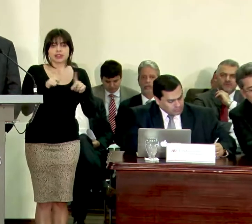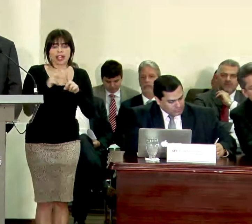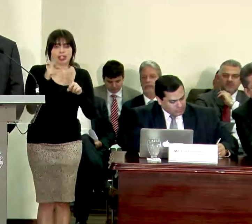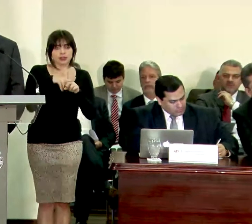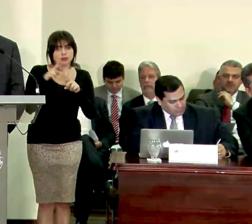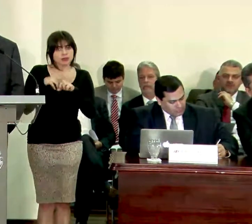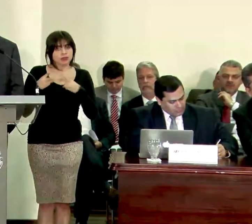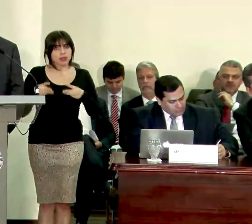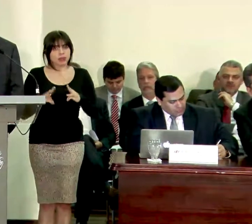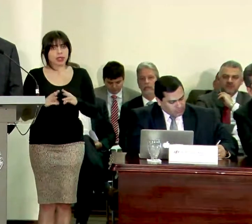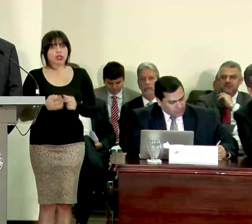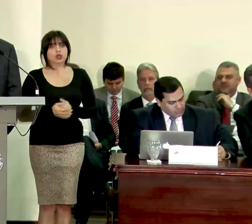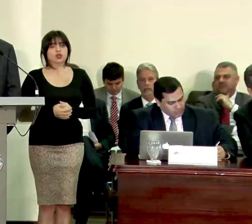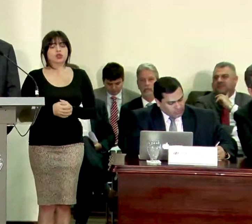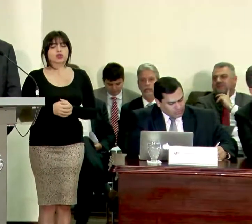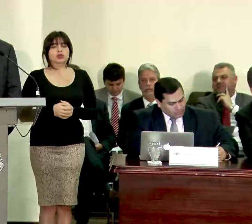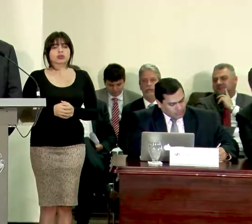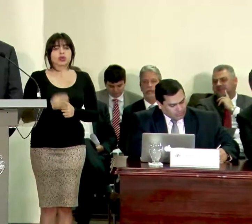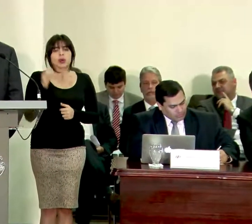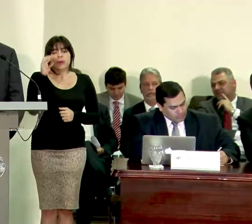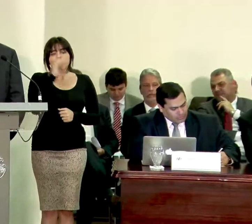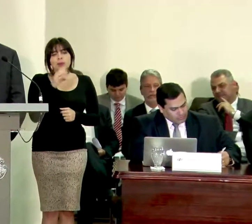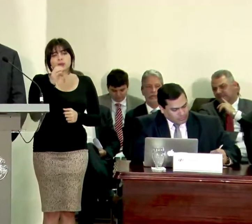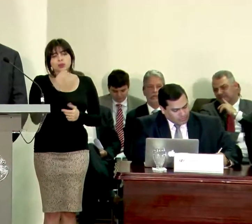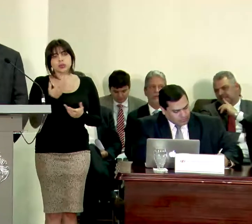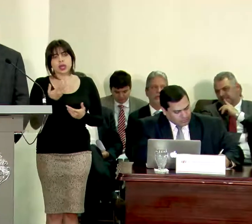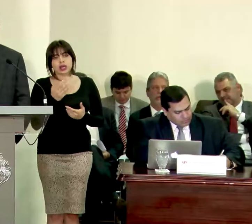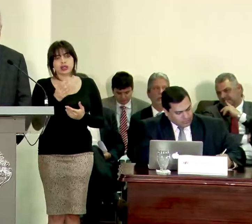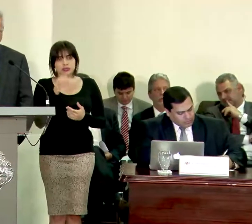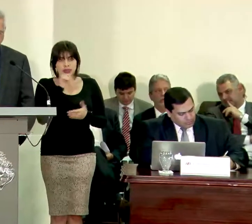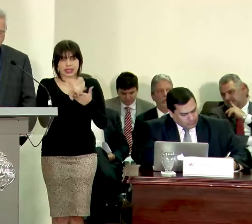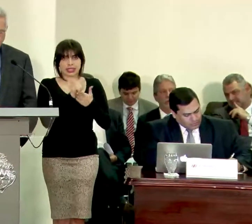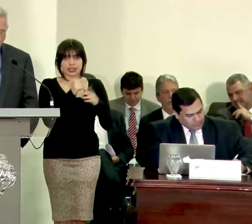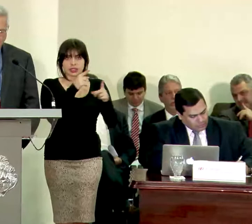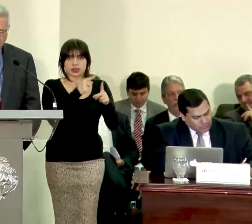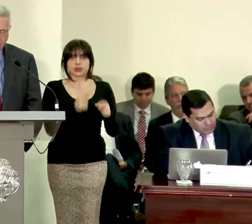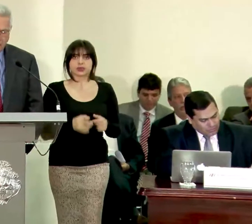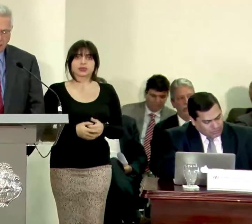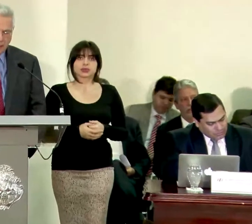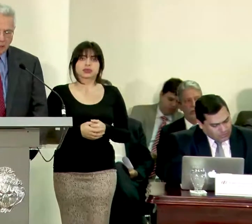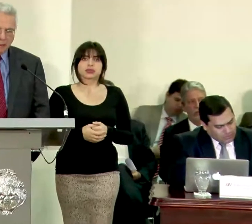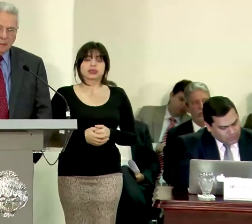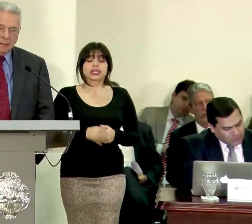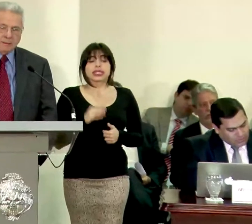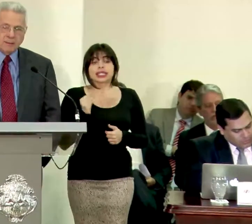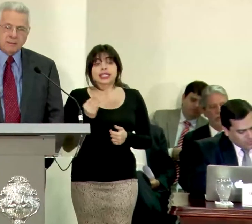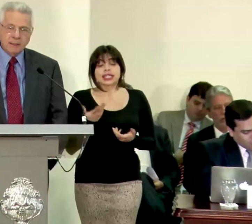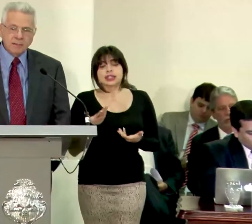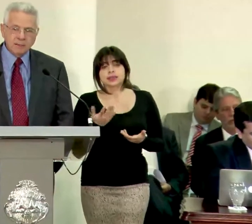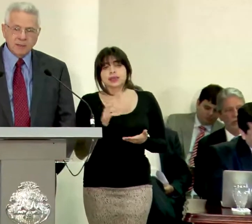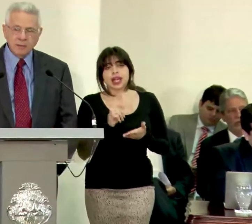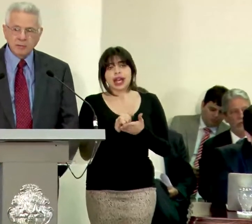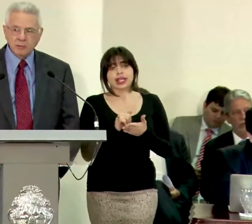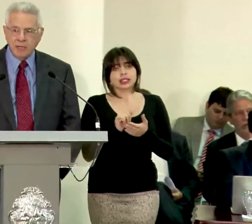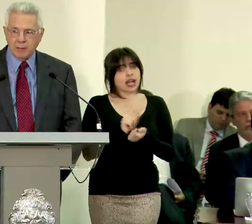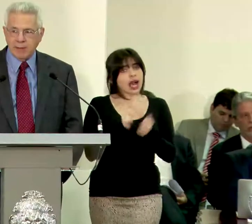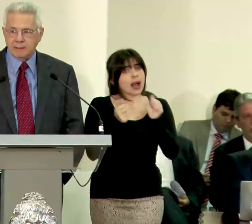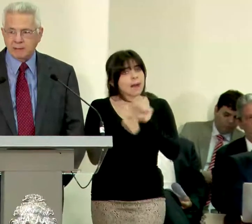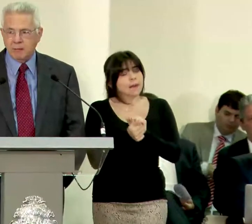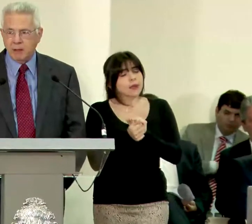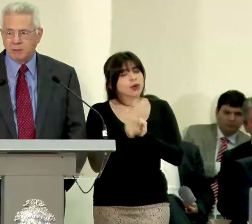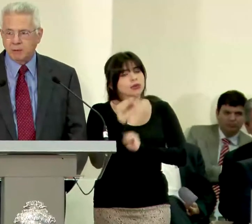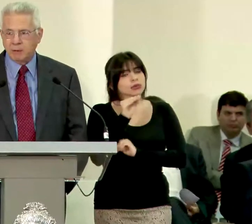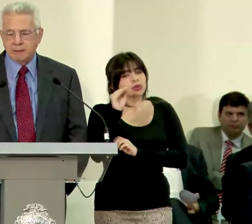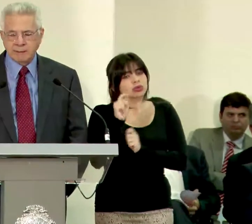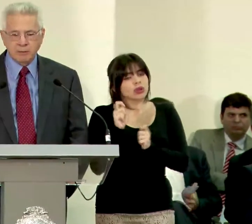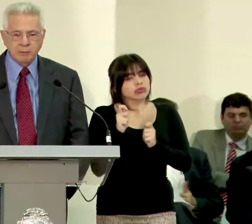medidas que tienden a eso. Y esos cambios graduales